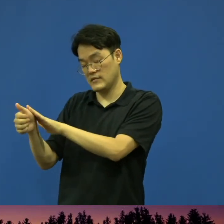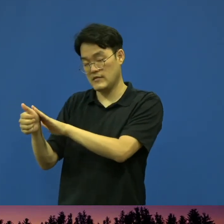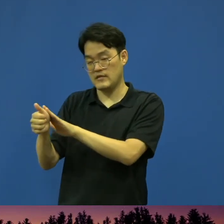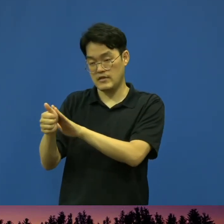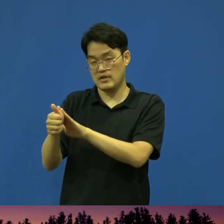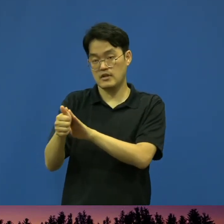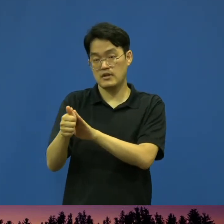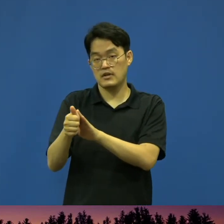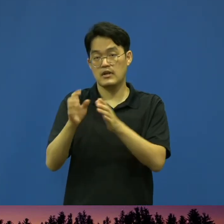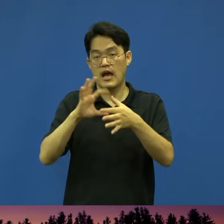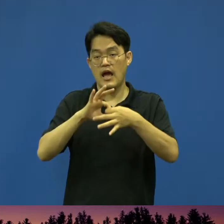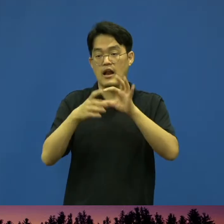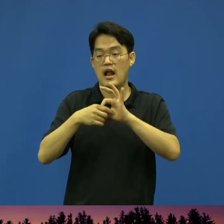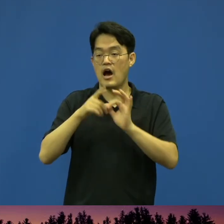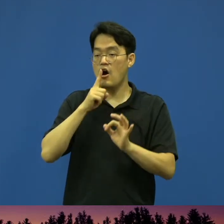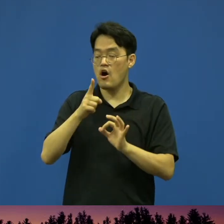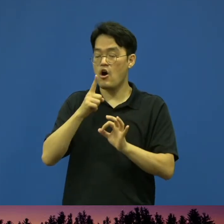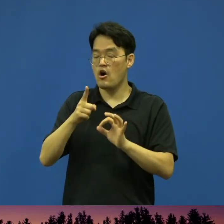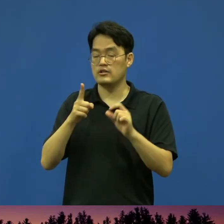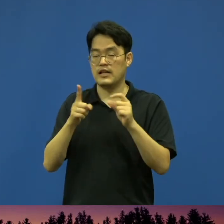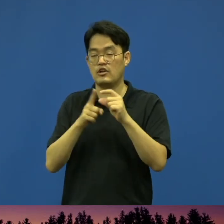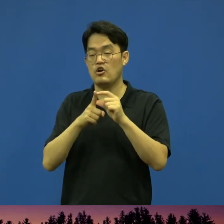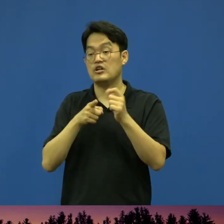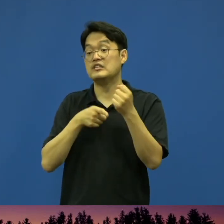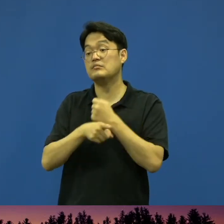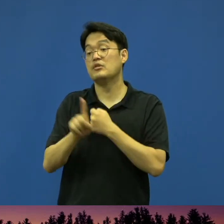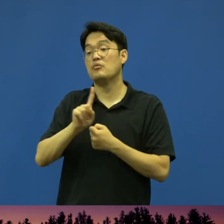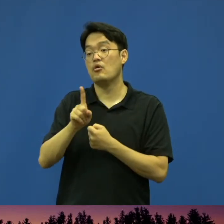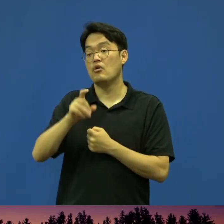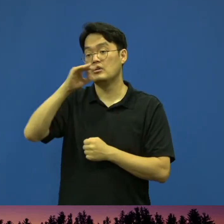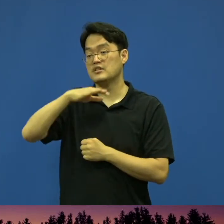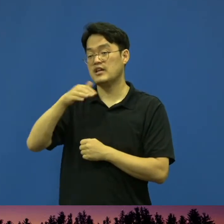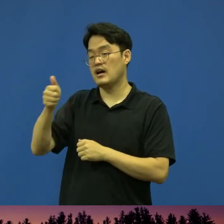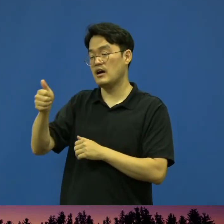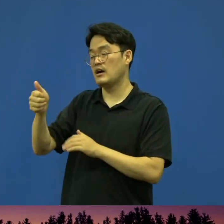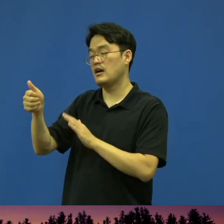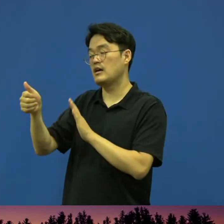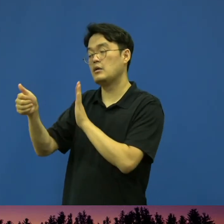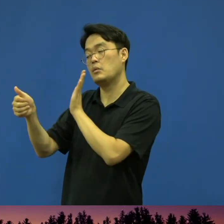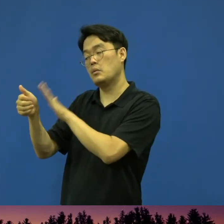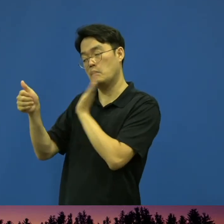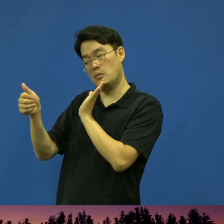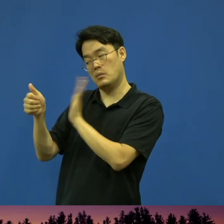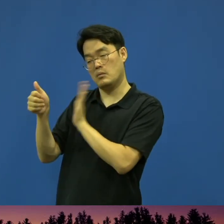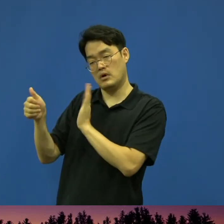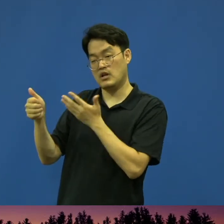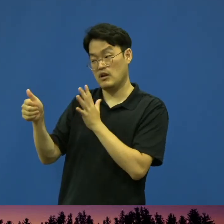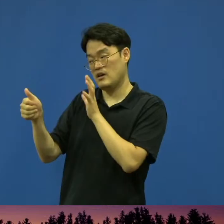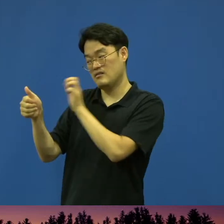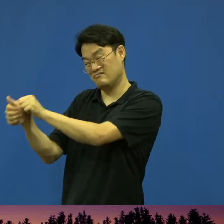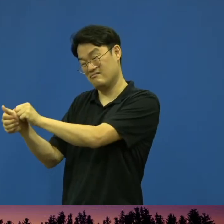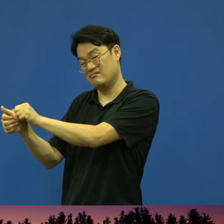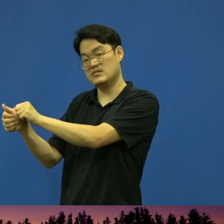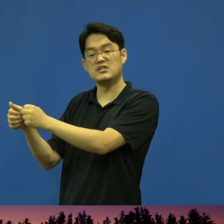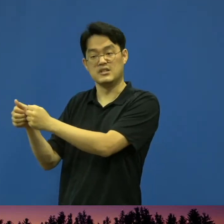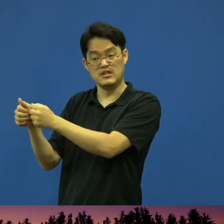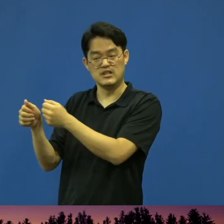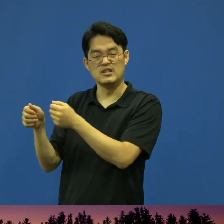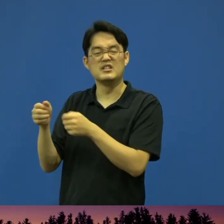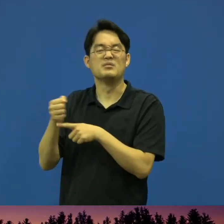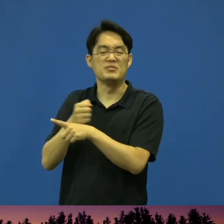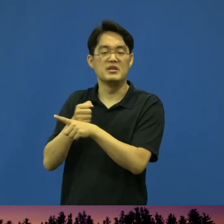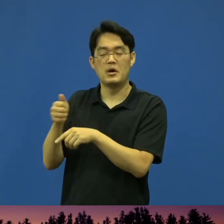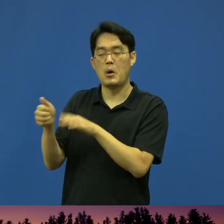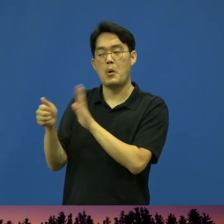이 헬라어는요, 어떤 의미가 있냐면 그냥 살짝 터치가 아니라 움켜잡다는 의미가 있습니다. 살짝 터치한